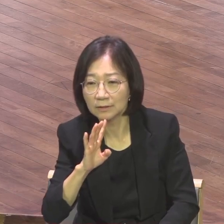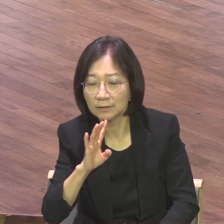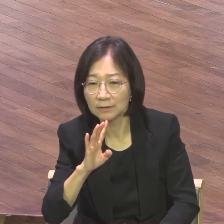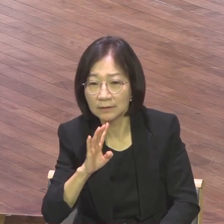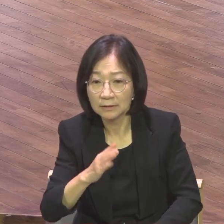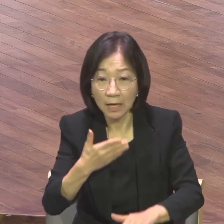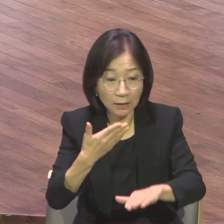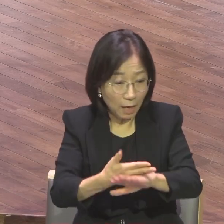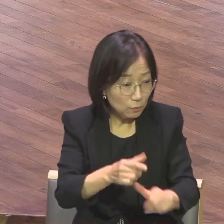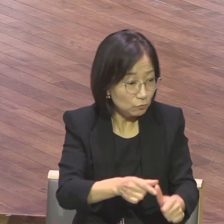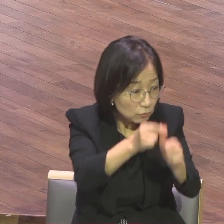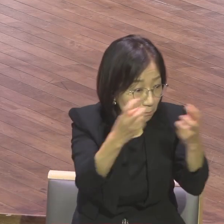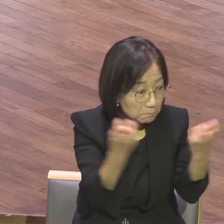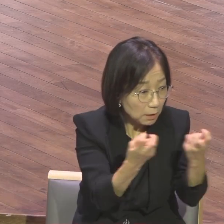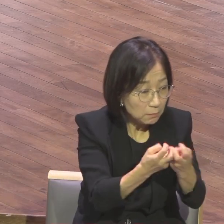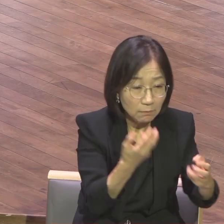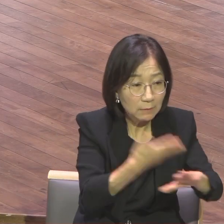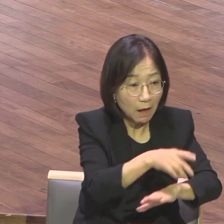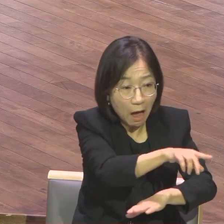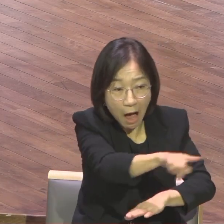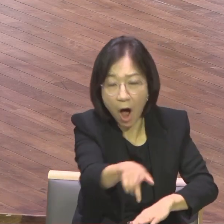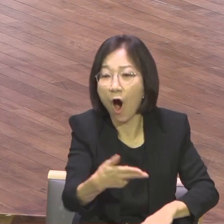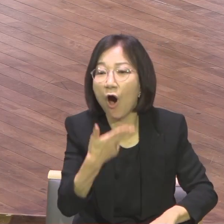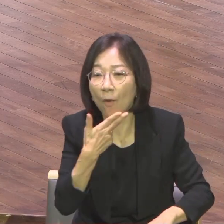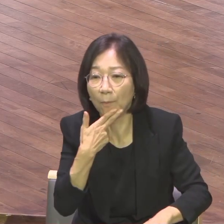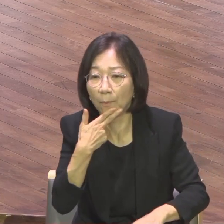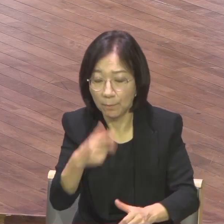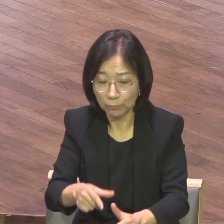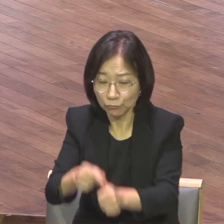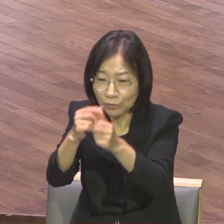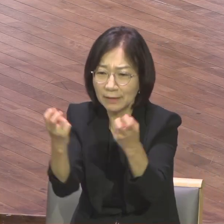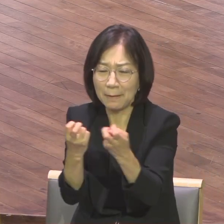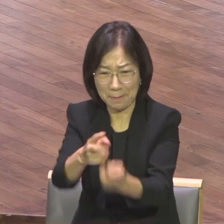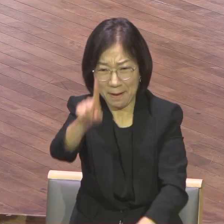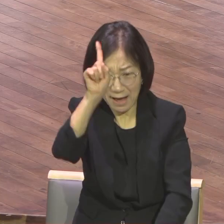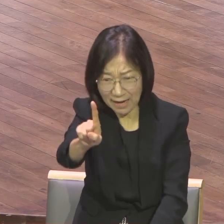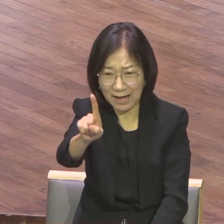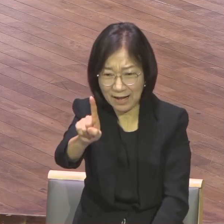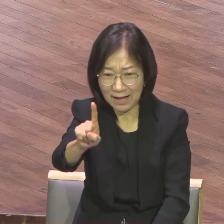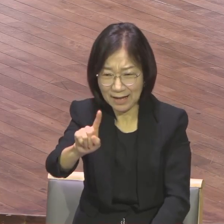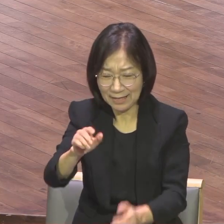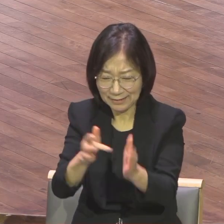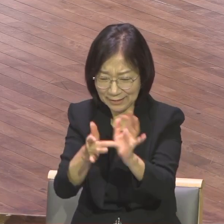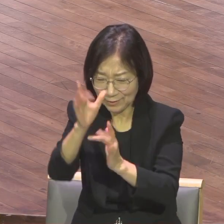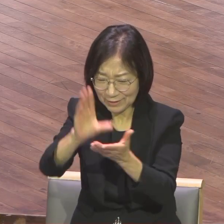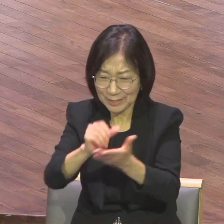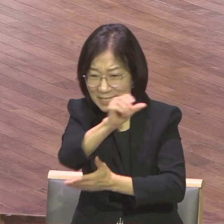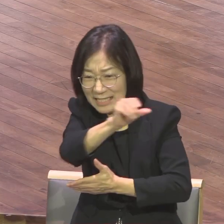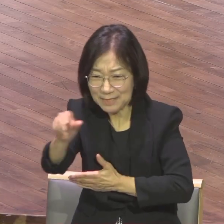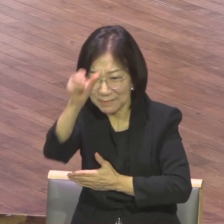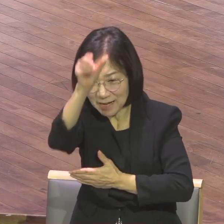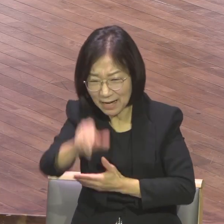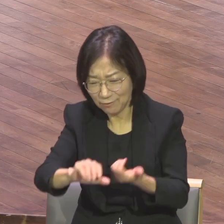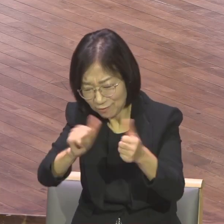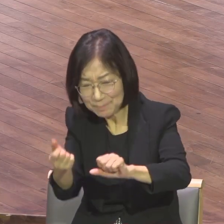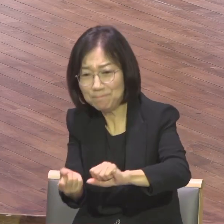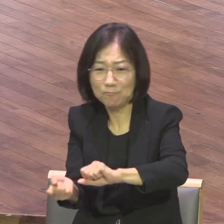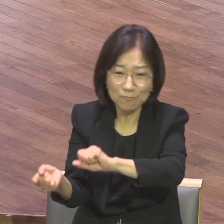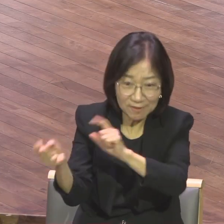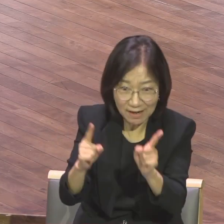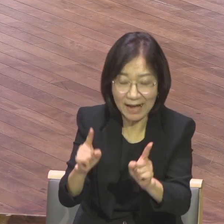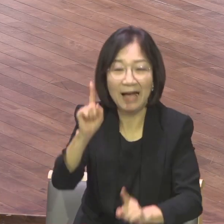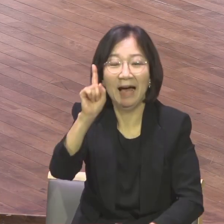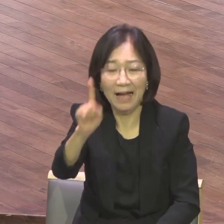다른 구원의 길이 없다. 이거 알아야 된다는 얘기예요. 헷갈리지 말라는 겁니다.